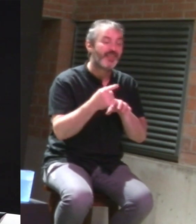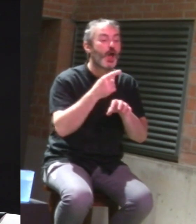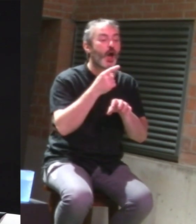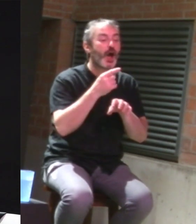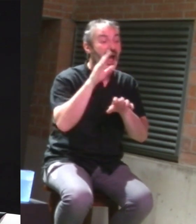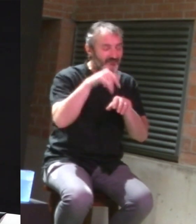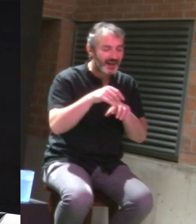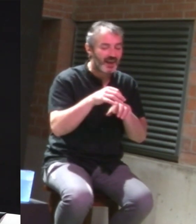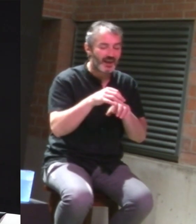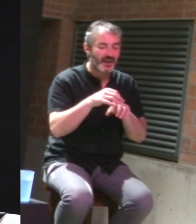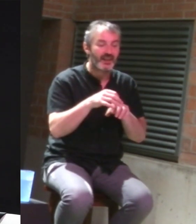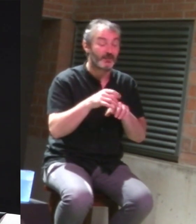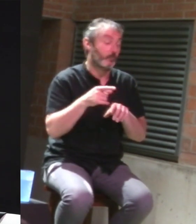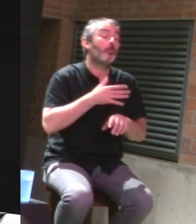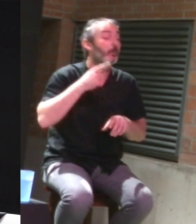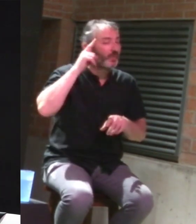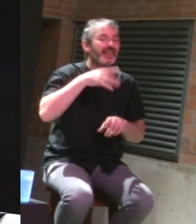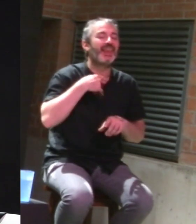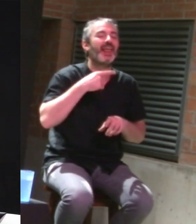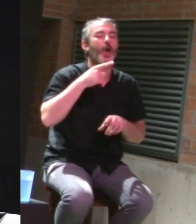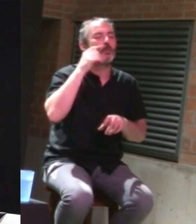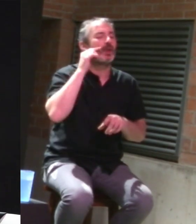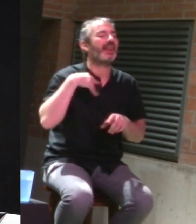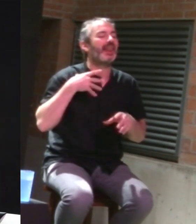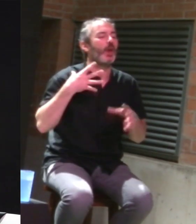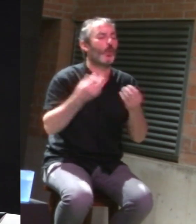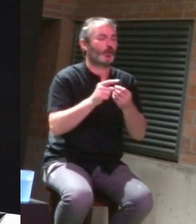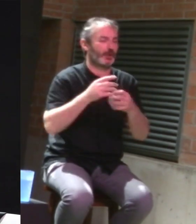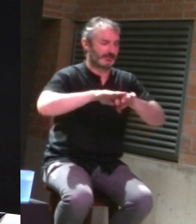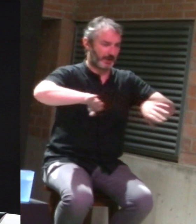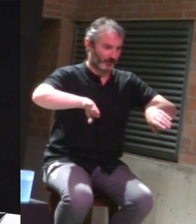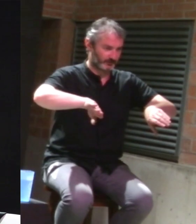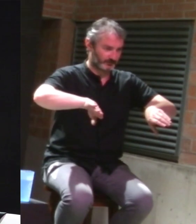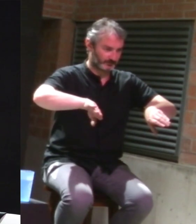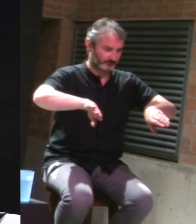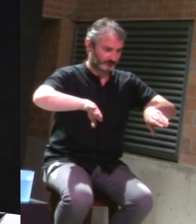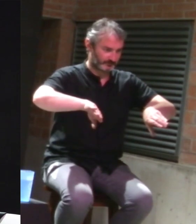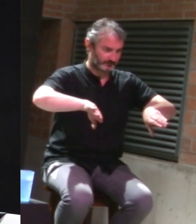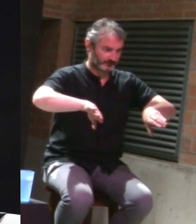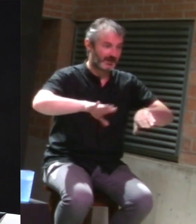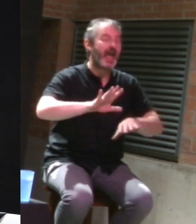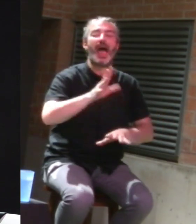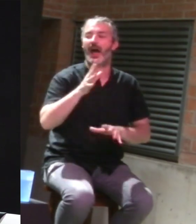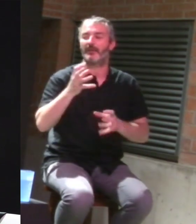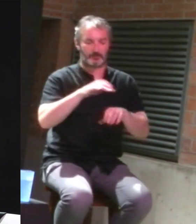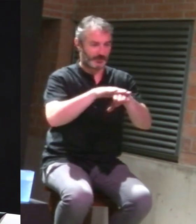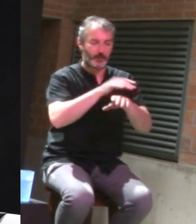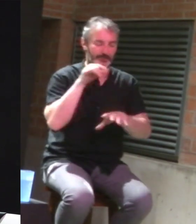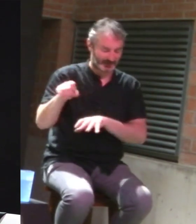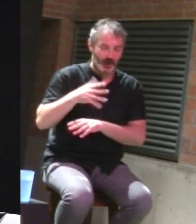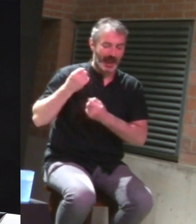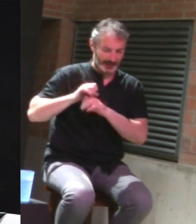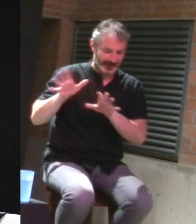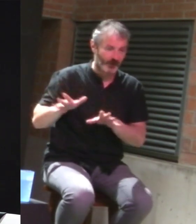sempre apartats de les dones. Com ho argumenten? Perquè diuen que així la policia no es pot infiltrar a dintre del grup de les